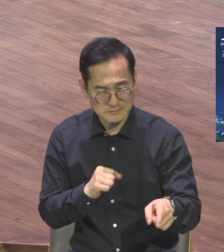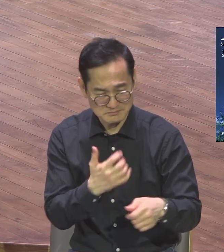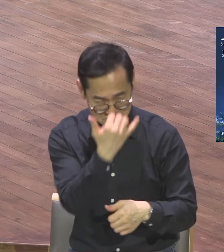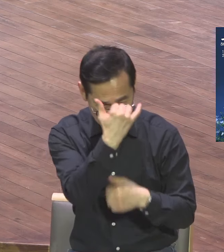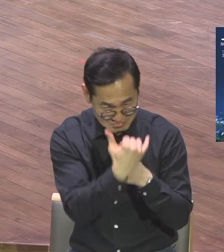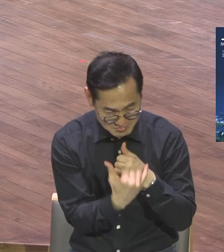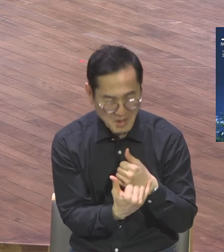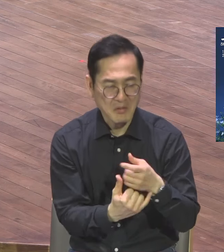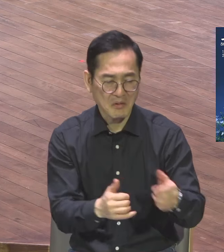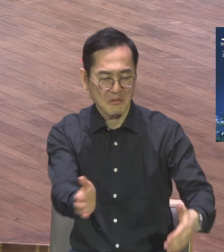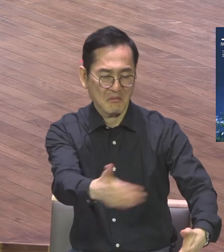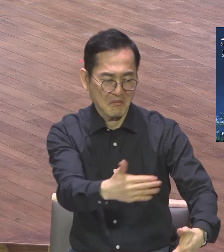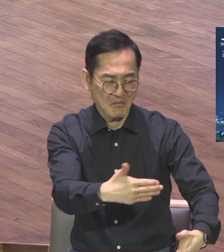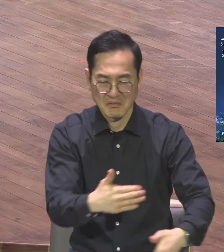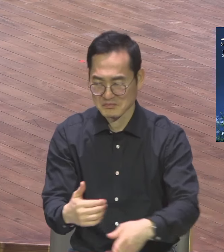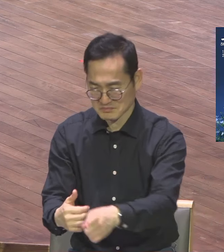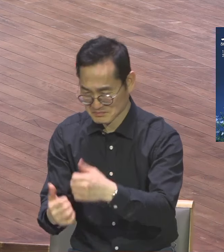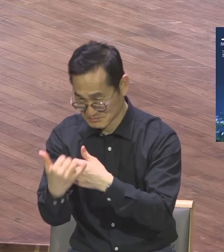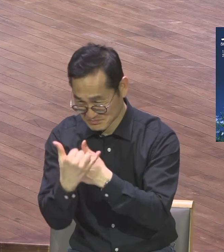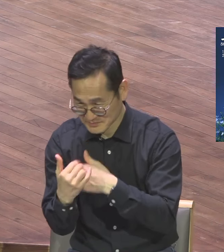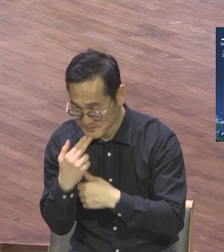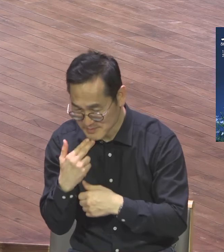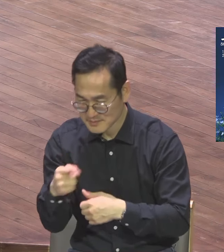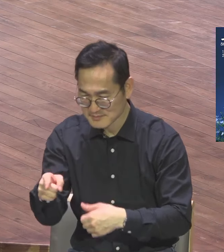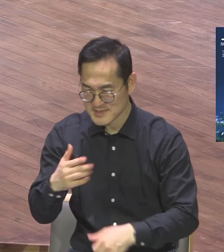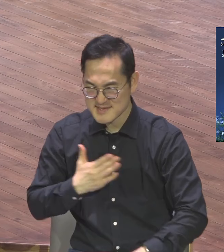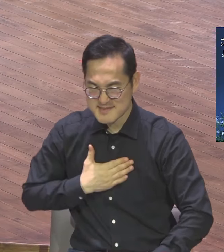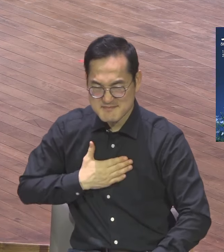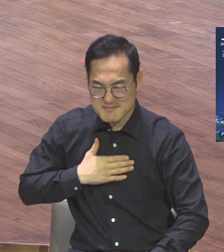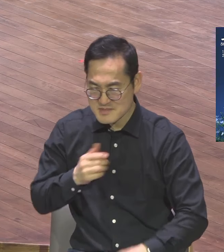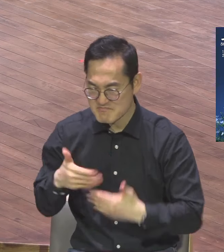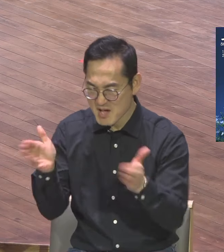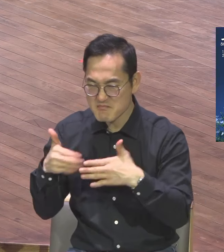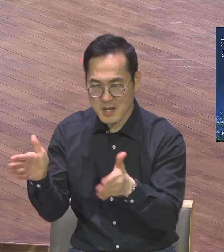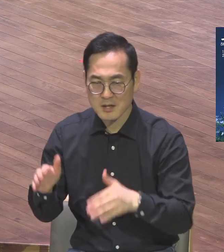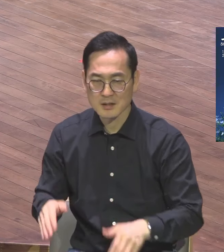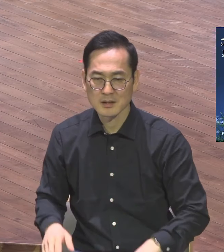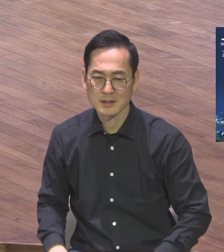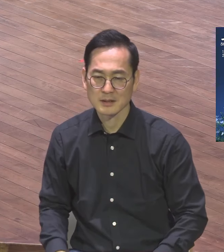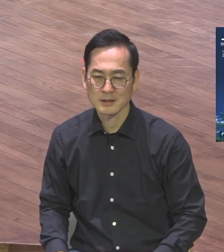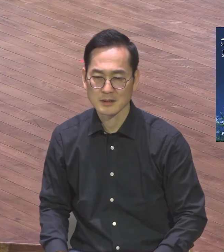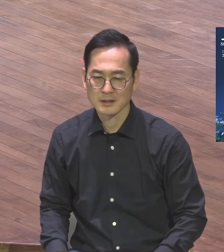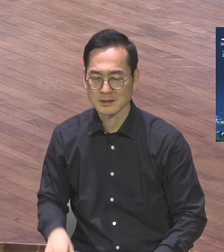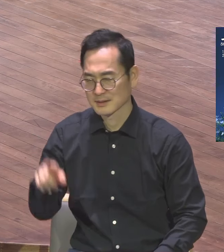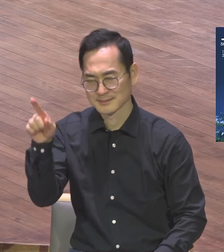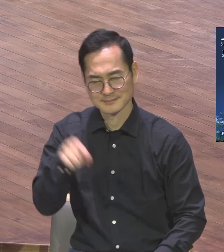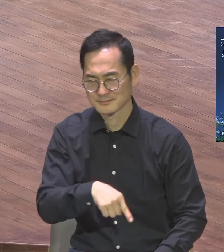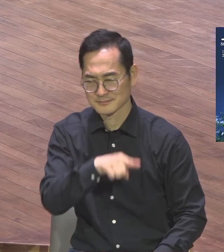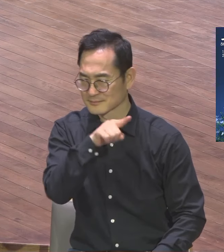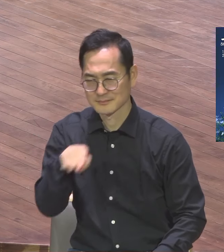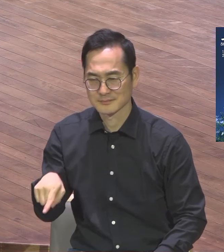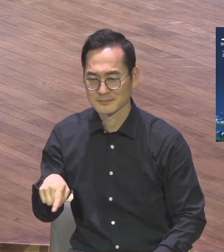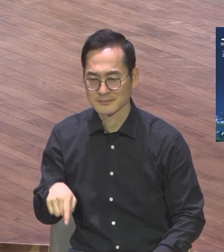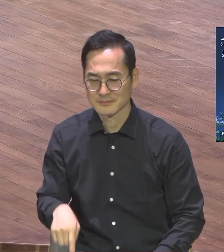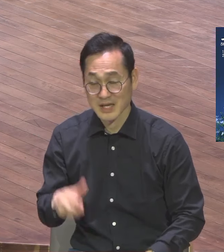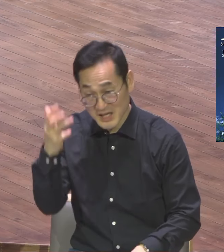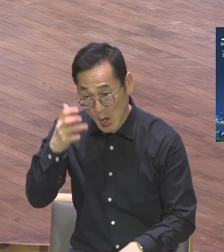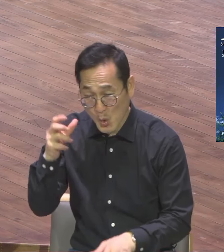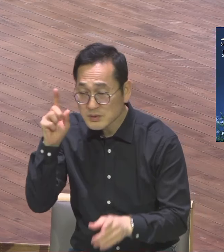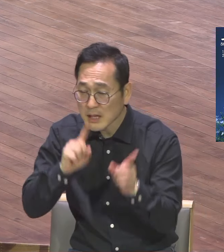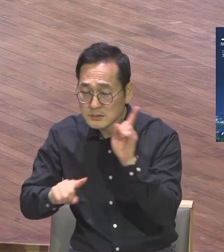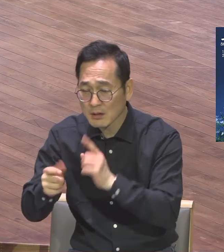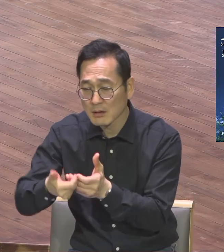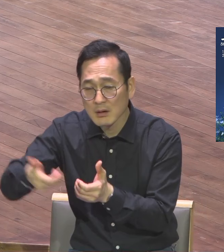대접 잘해주고 내 대접 잘하는 사람 인정해주고 그런 사람만 좋아하고 그렇지 못한 사람은 막 내치고 그렇게 한 영혼을